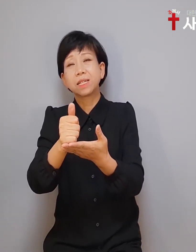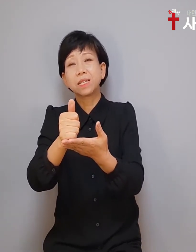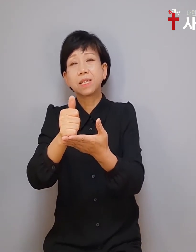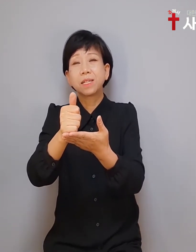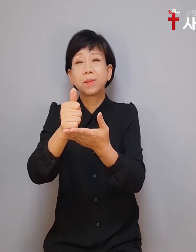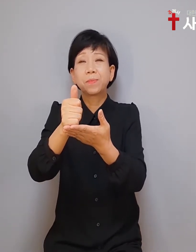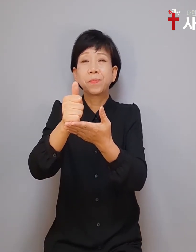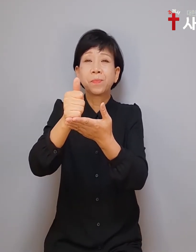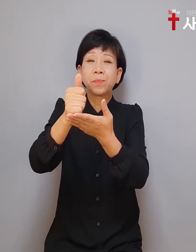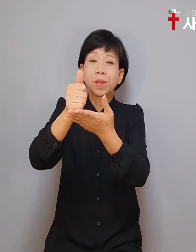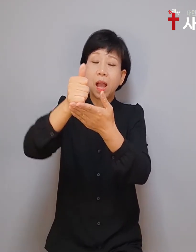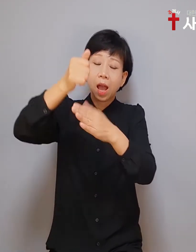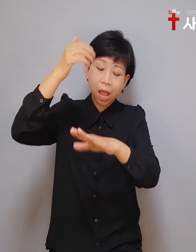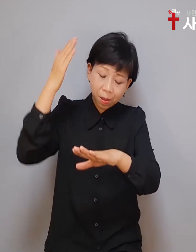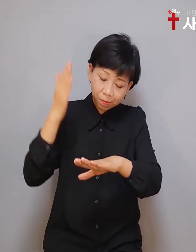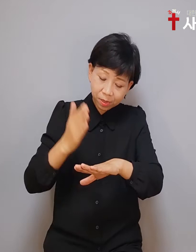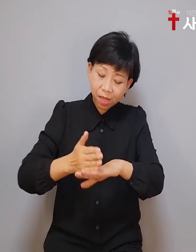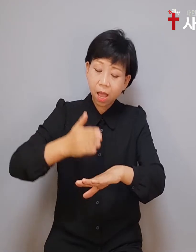하나님